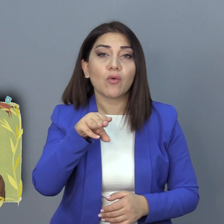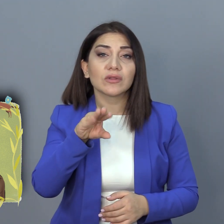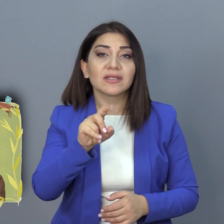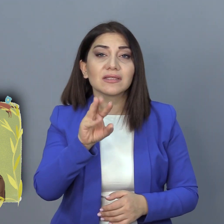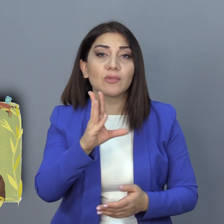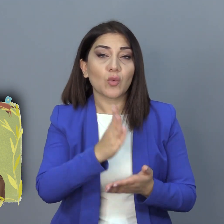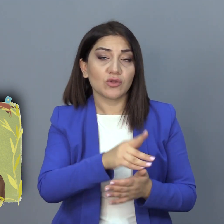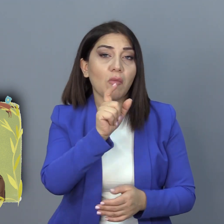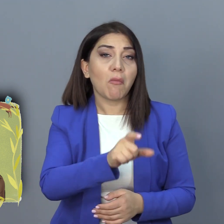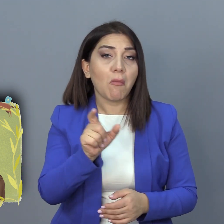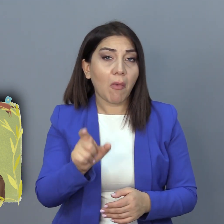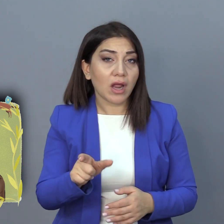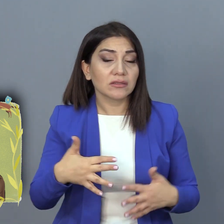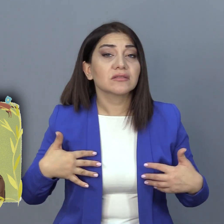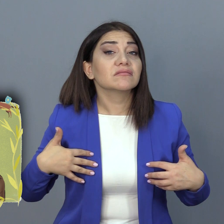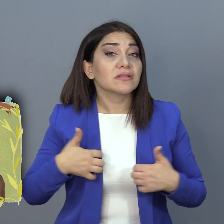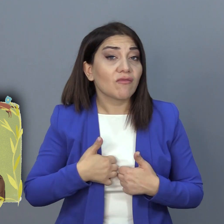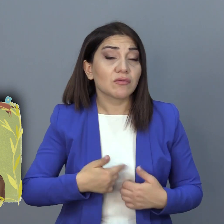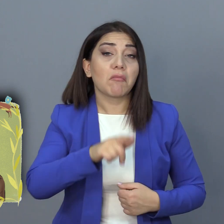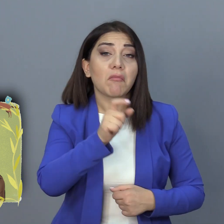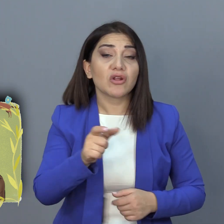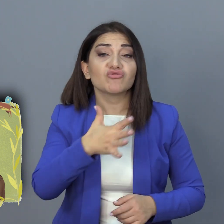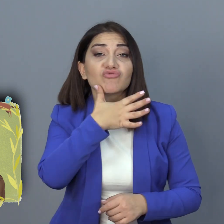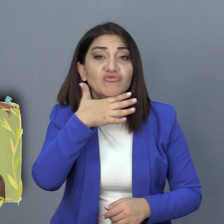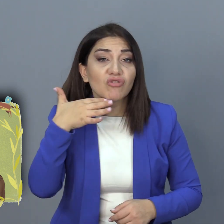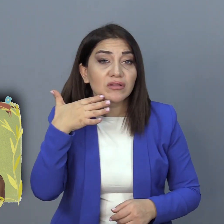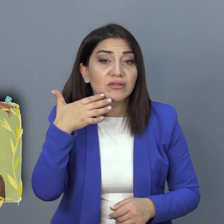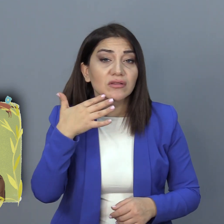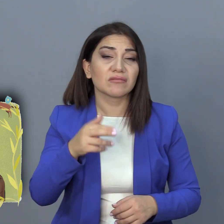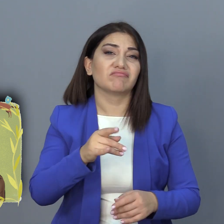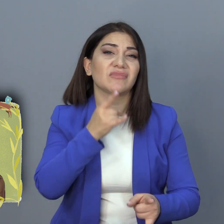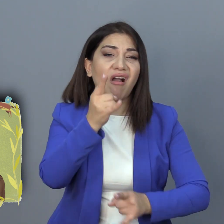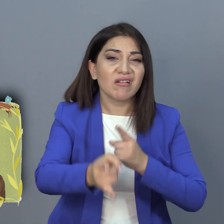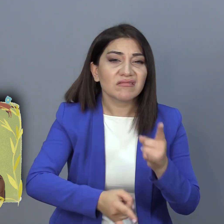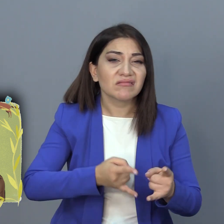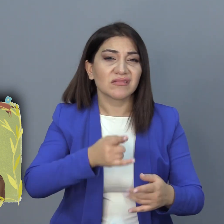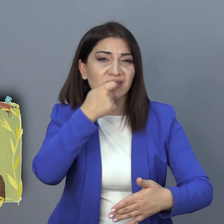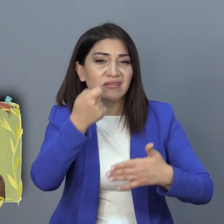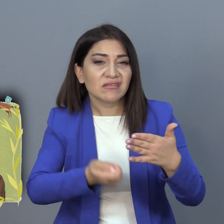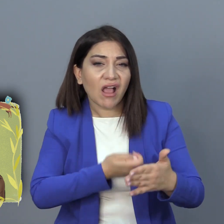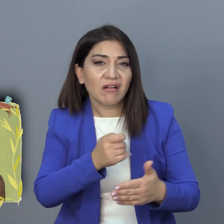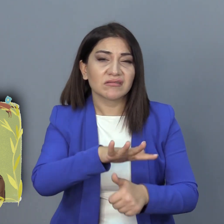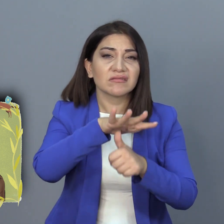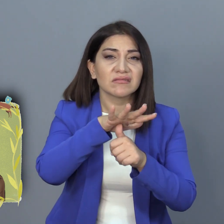Ձավալի է պատկերացնել, որ այս անձանց մեծ մասը ենթարգվում է բուլինգի, ծաղրի, նվաստացուցիչ վերաբերմունքի,